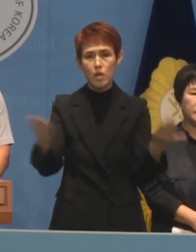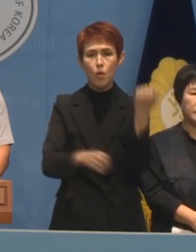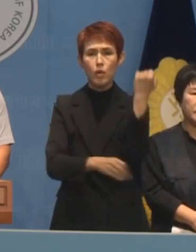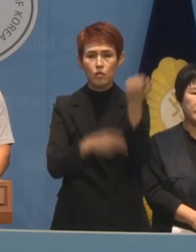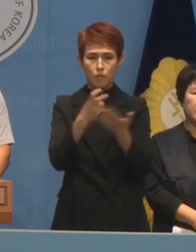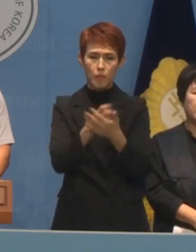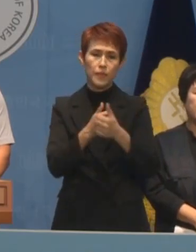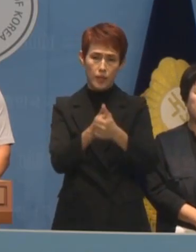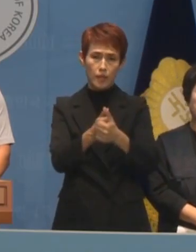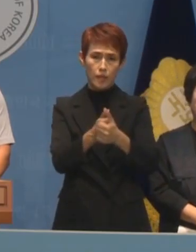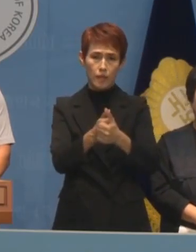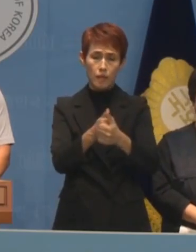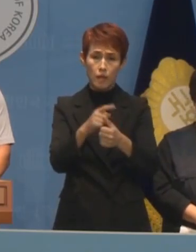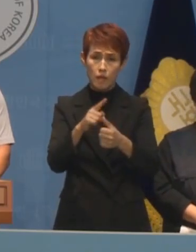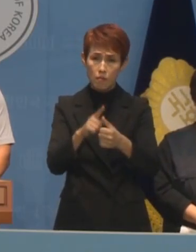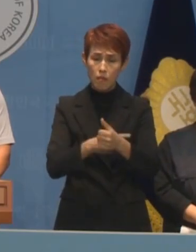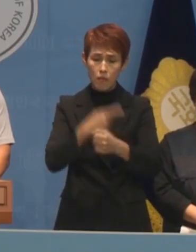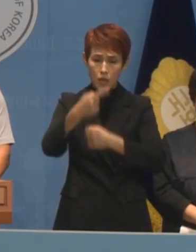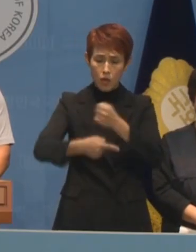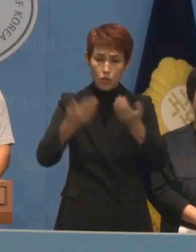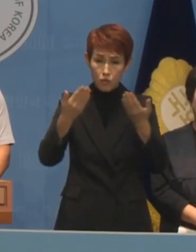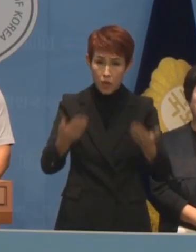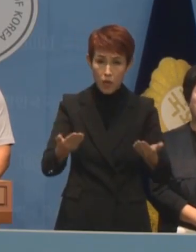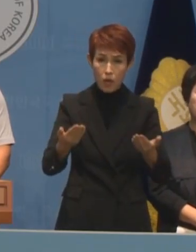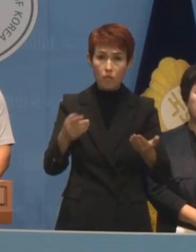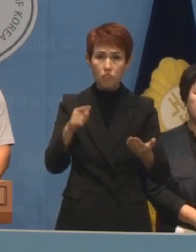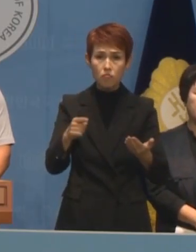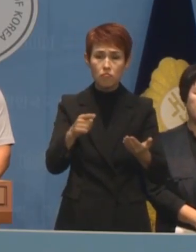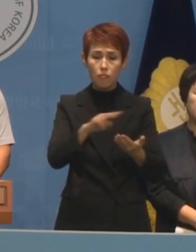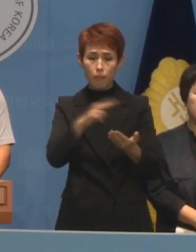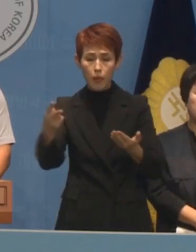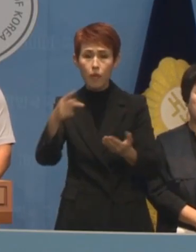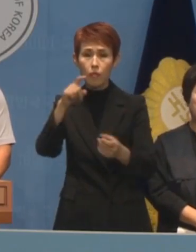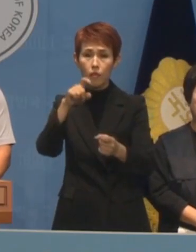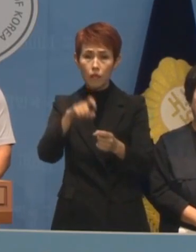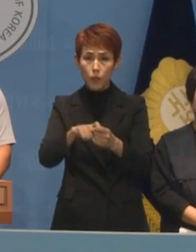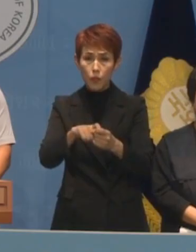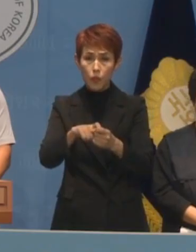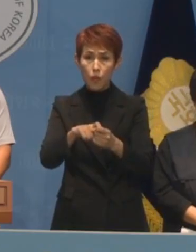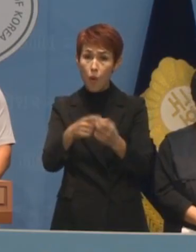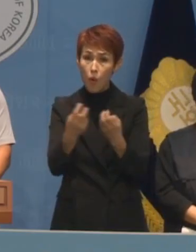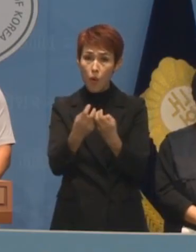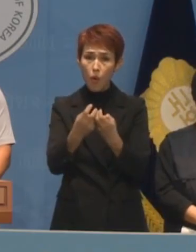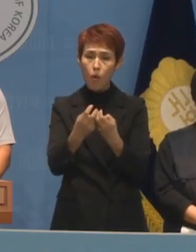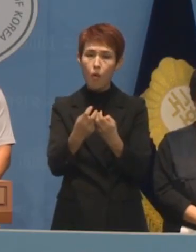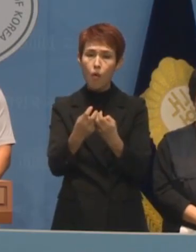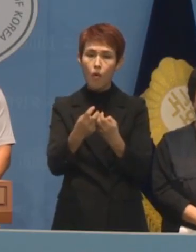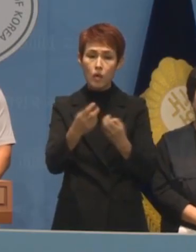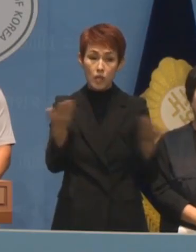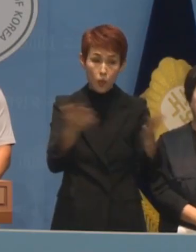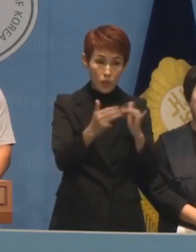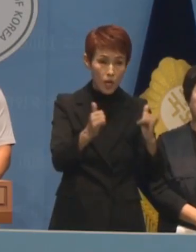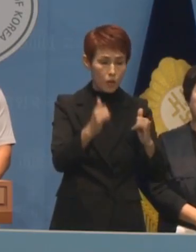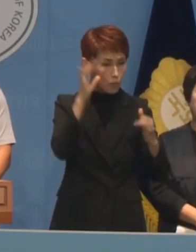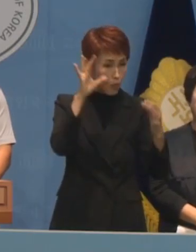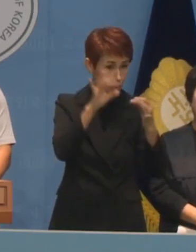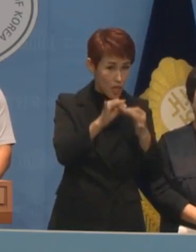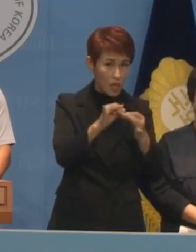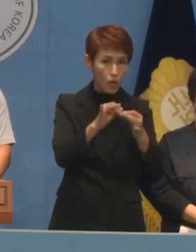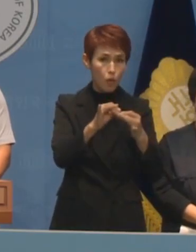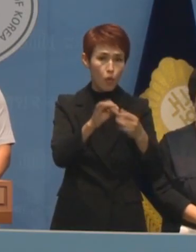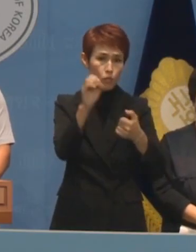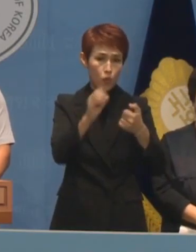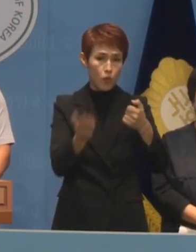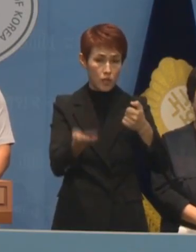적용됩니다. 따라서 연가는 취업규칙으로서 변경을 하기 위해서는 과반수 근로자의 동의를 받아야 합니다. 위